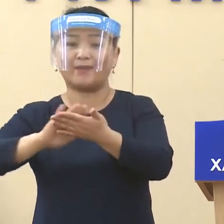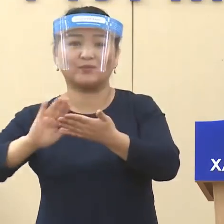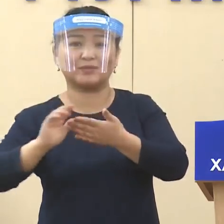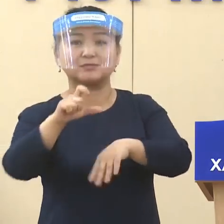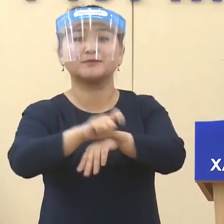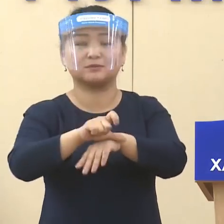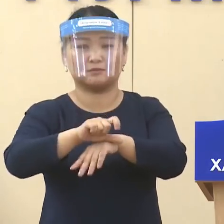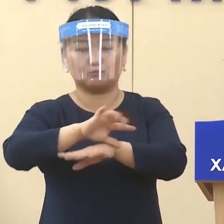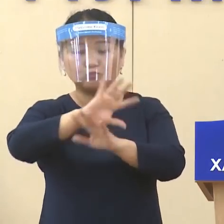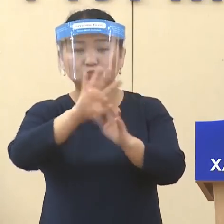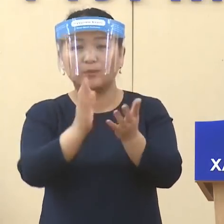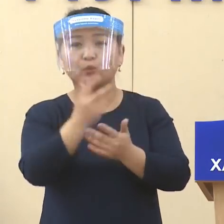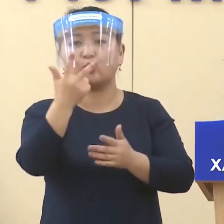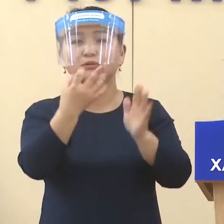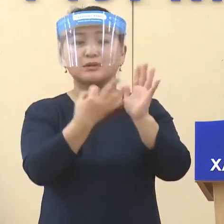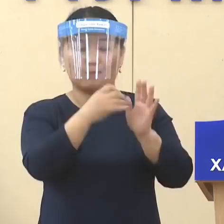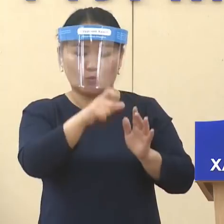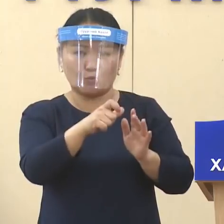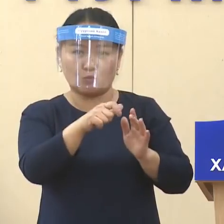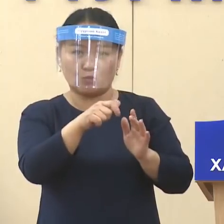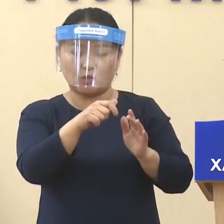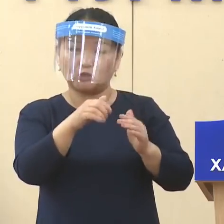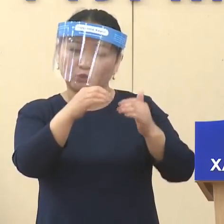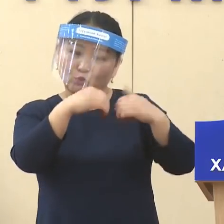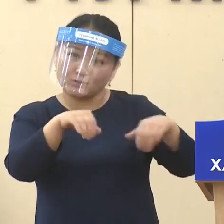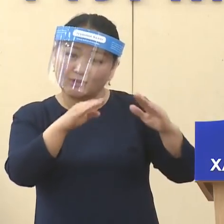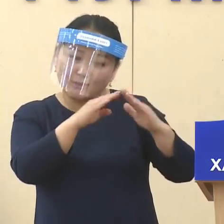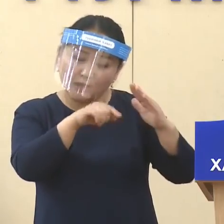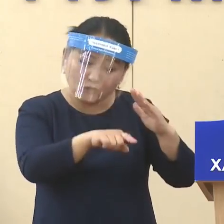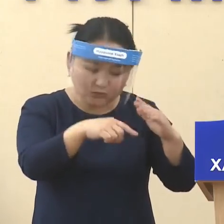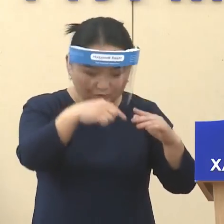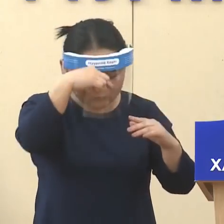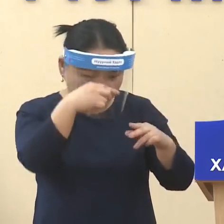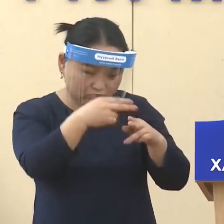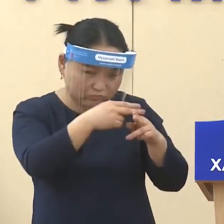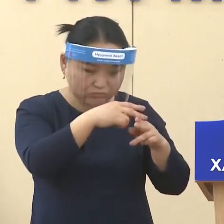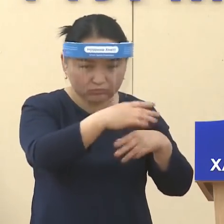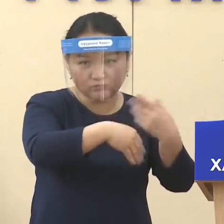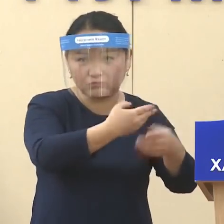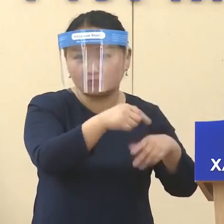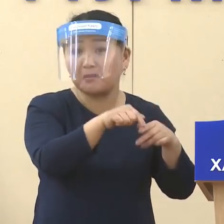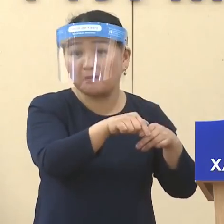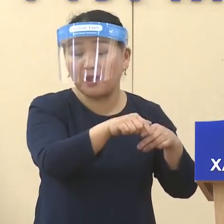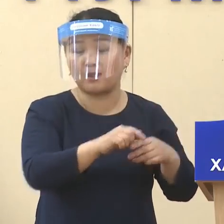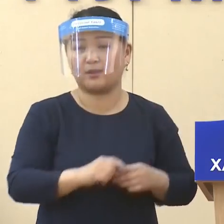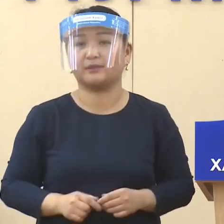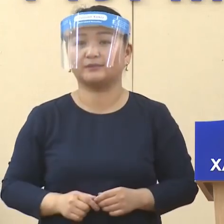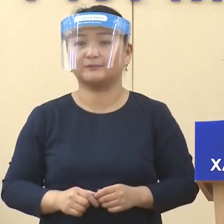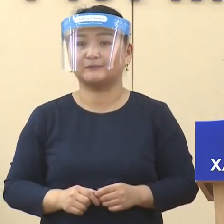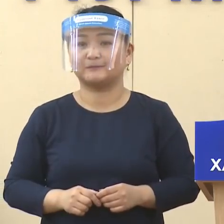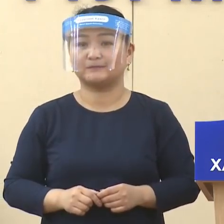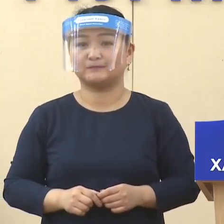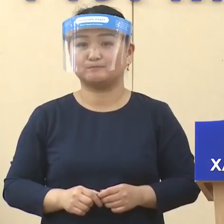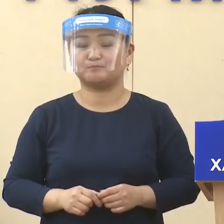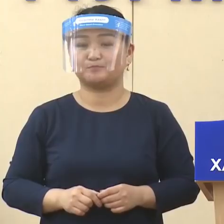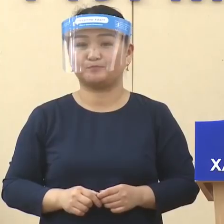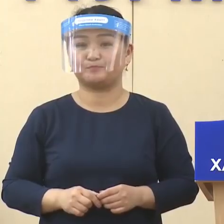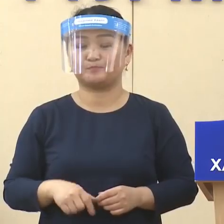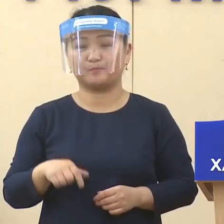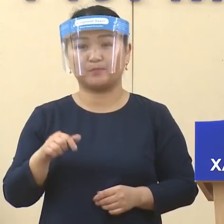хүн дотор энэ эдгээр хүмүүст үйлчилж, эмчилж, совилж байна.